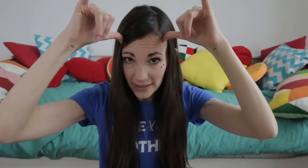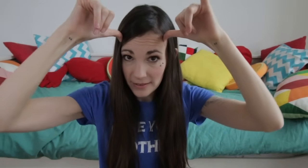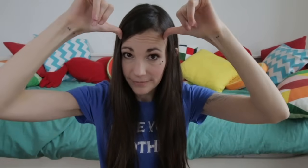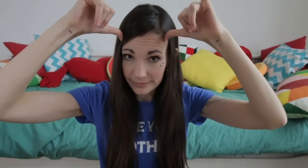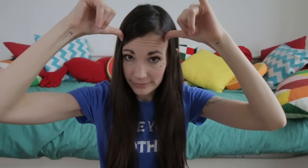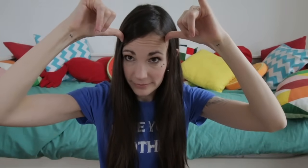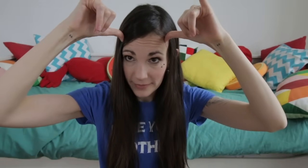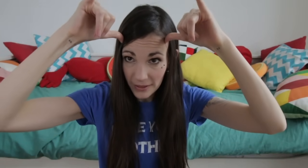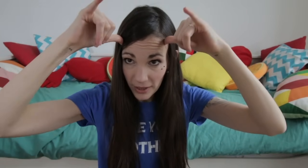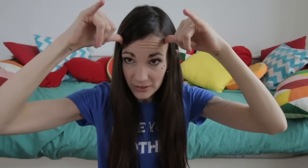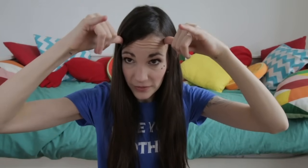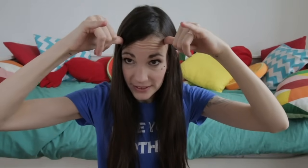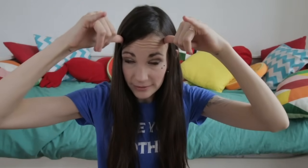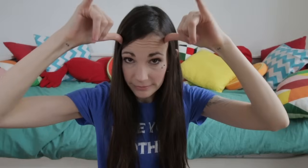tête et on reste fixe.